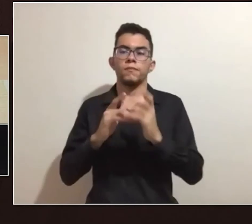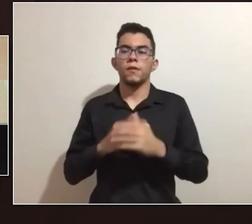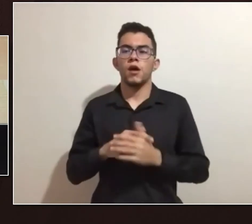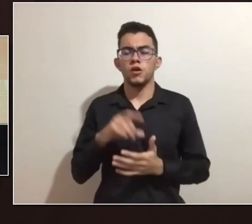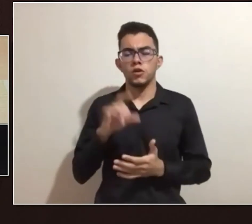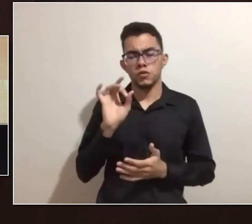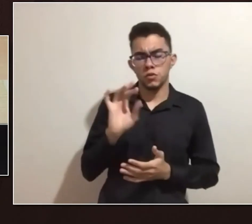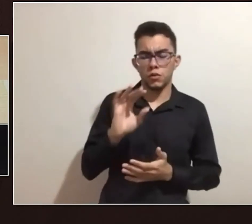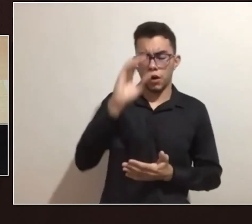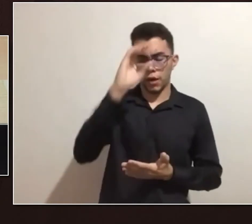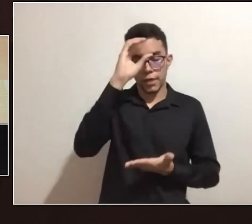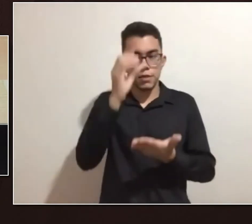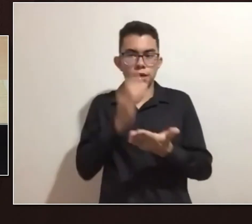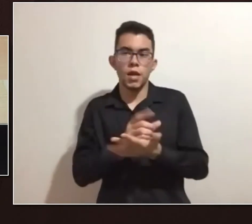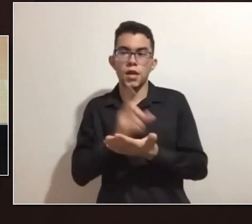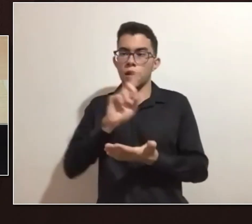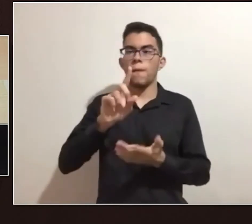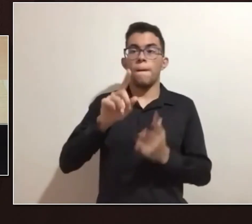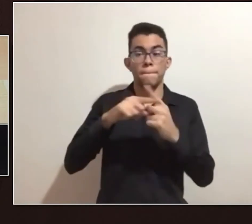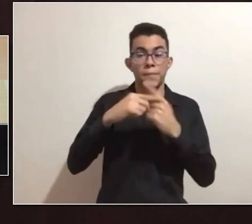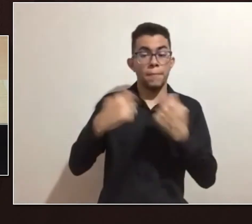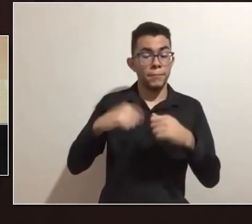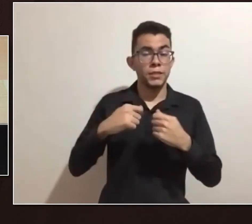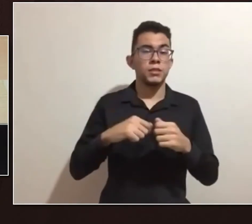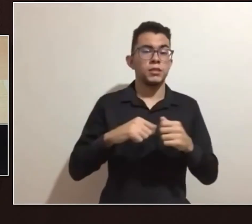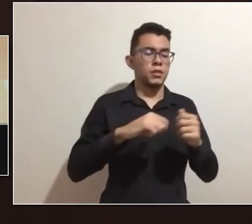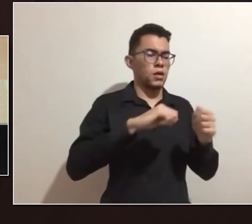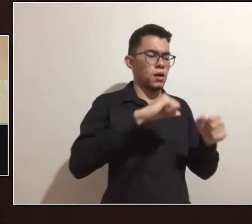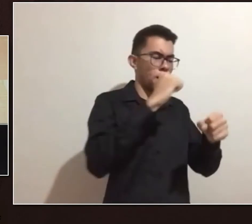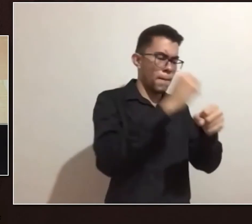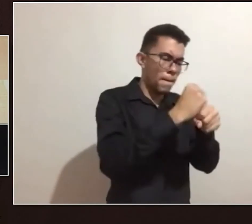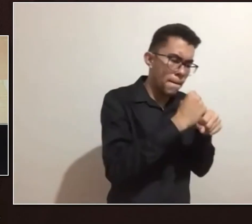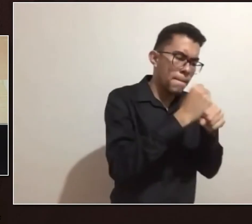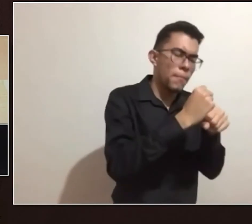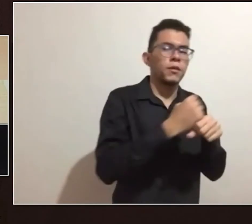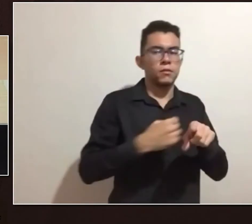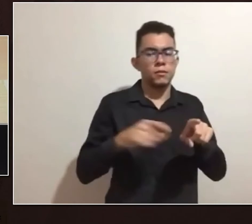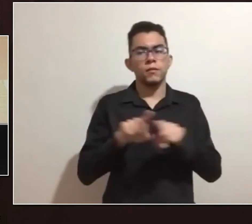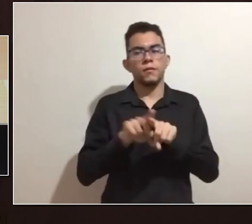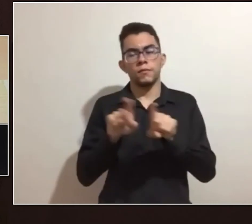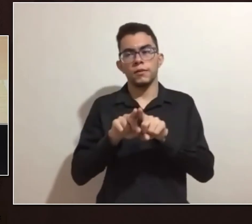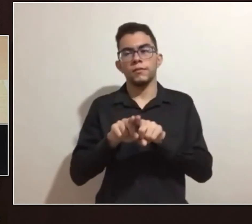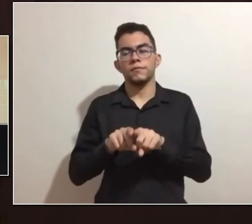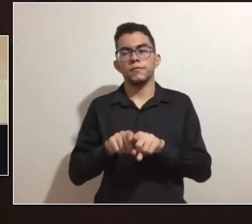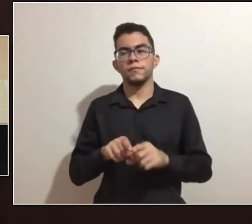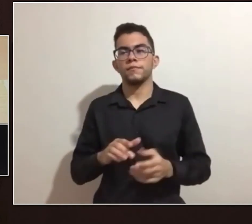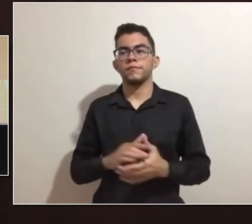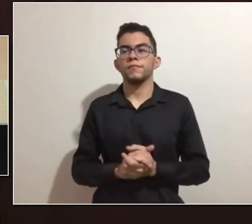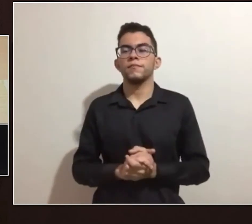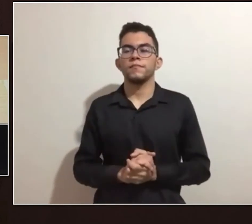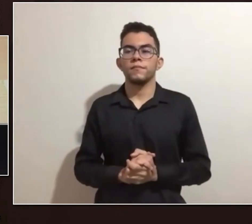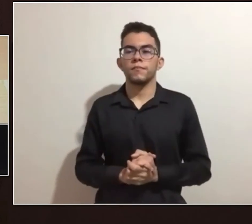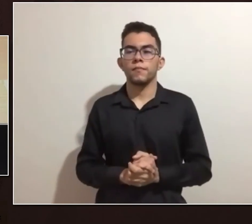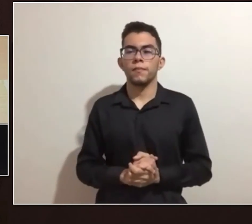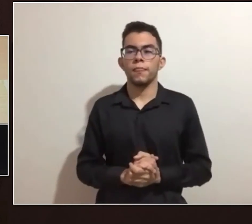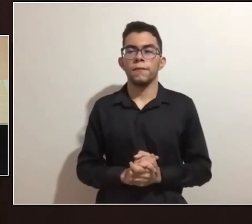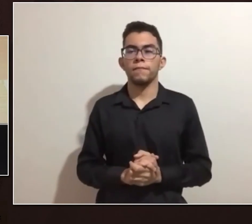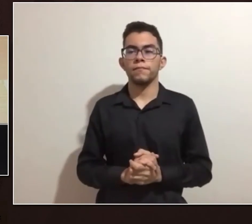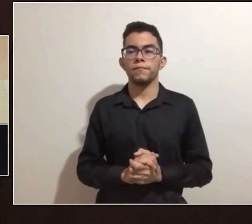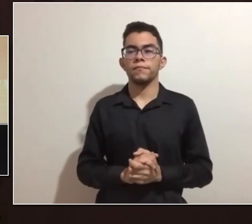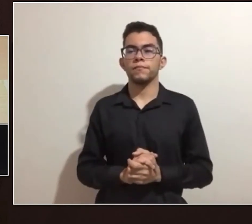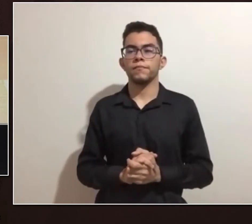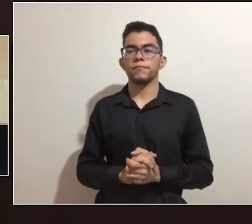vamos edificar, né? Pois isso também está na Escritura: eis que ponho em Sião uma pedra